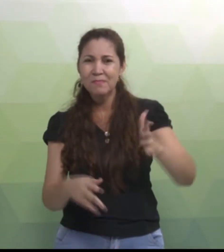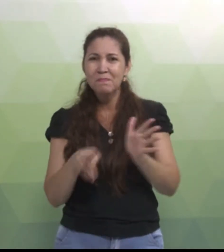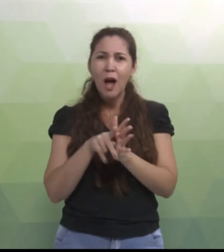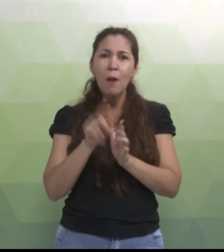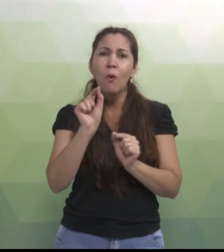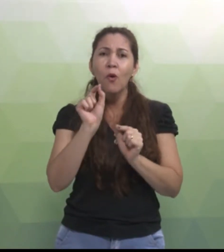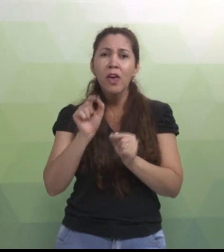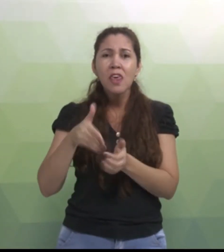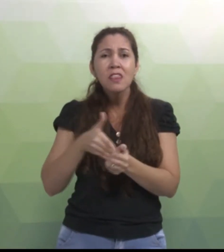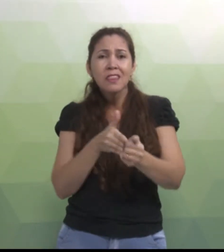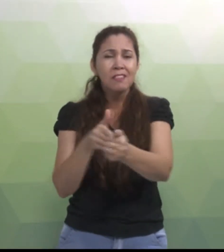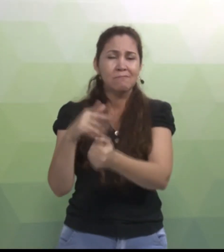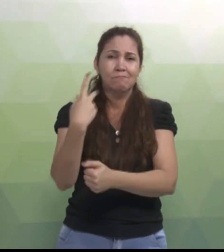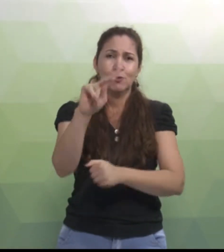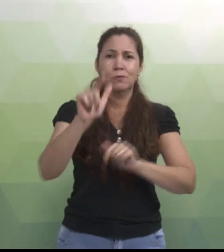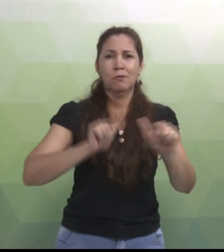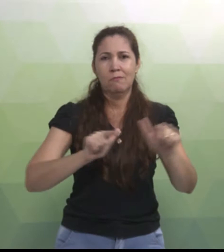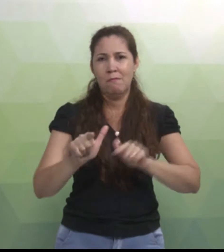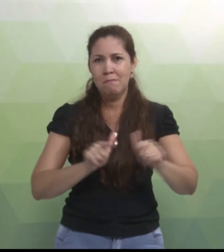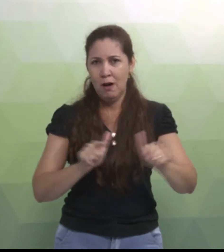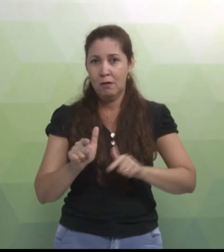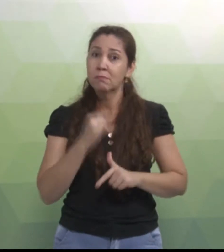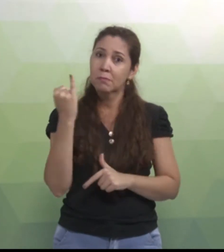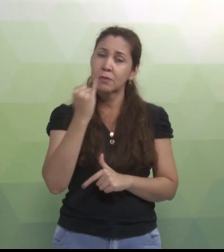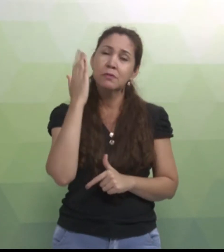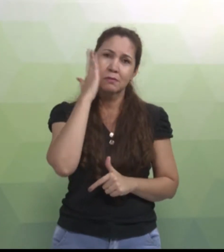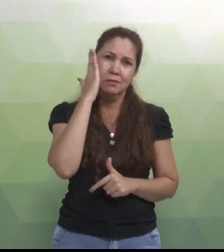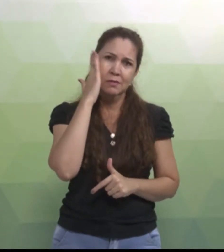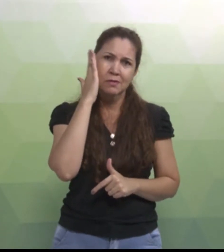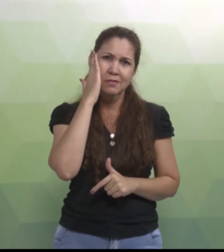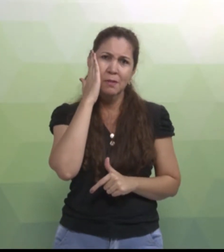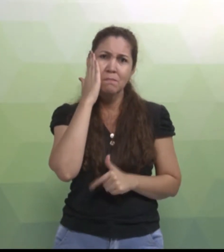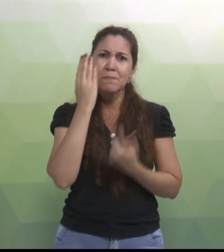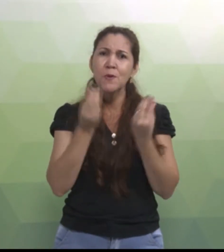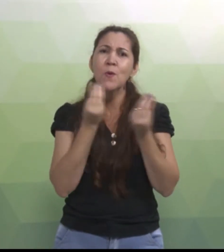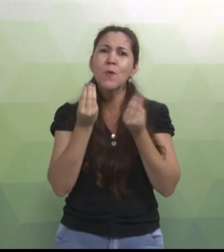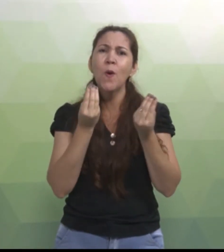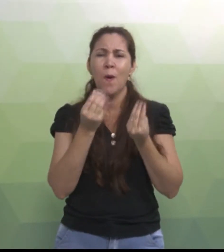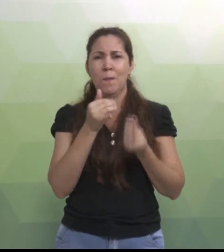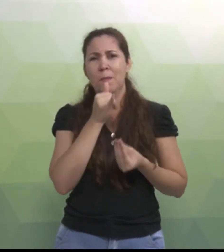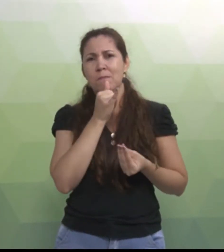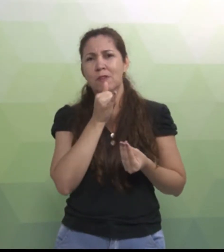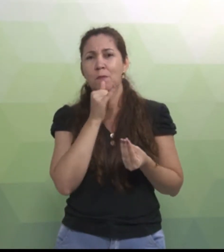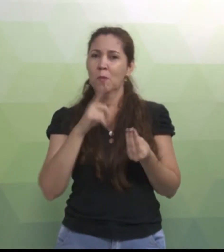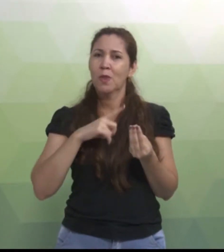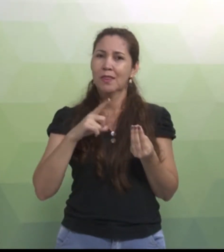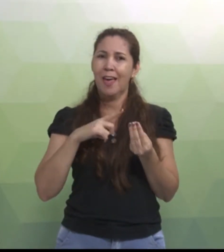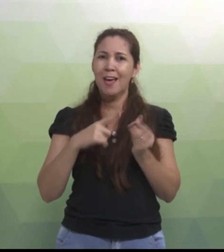vai seguir para desenvolver o seu trabalho. Então, assim como mostrei, tem ali o